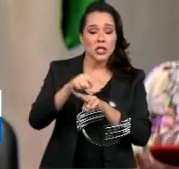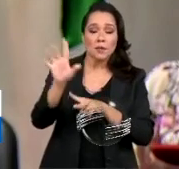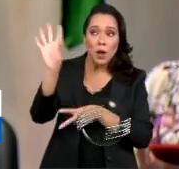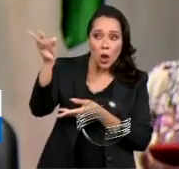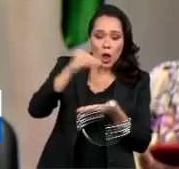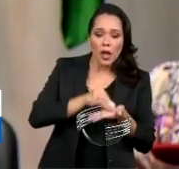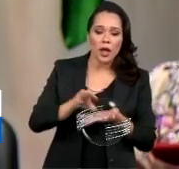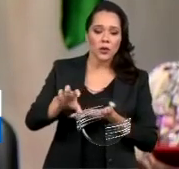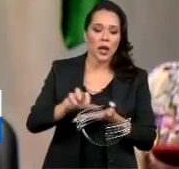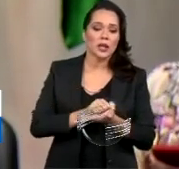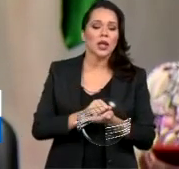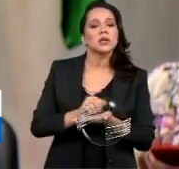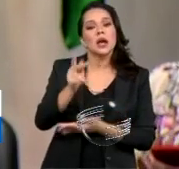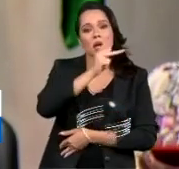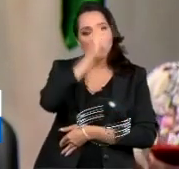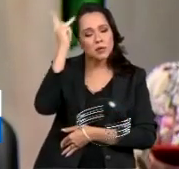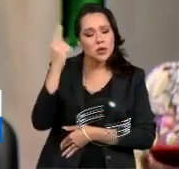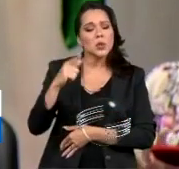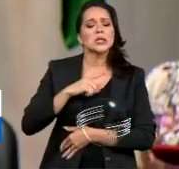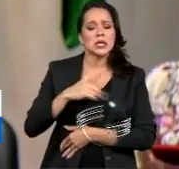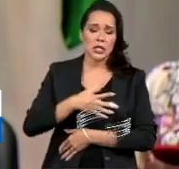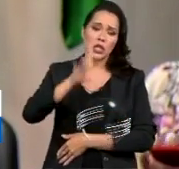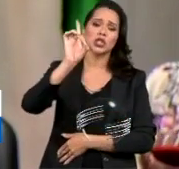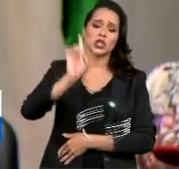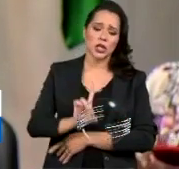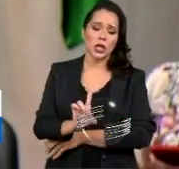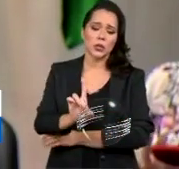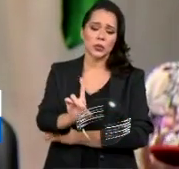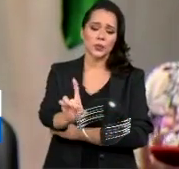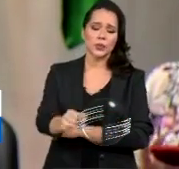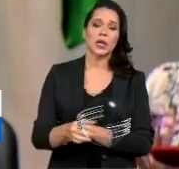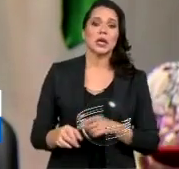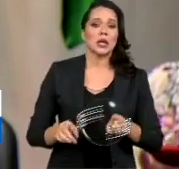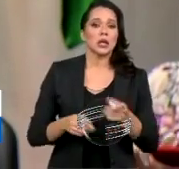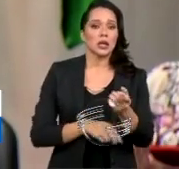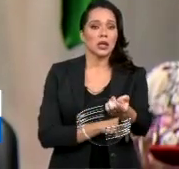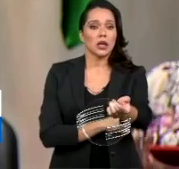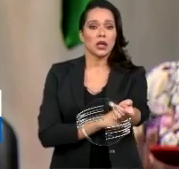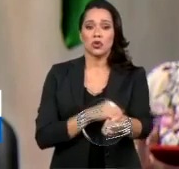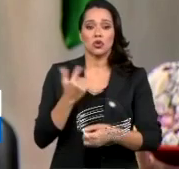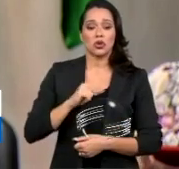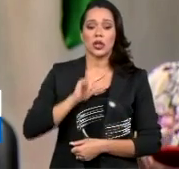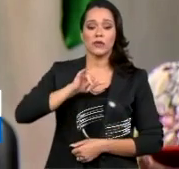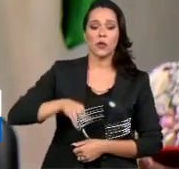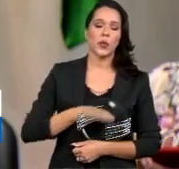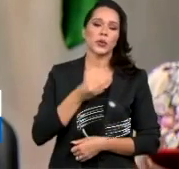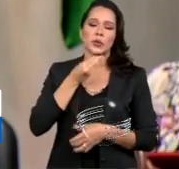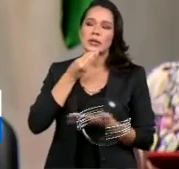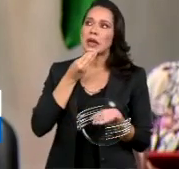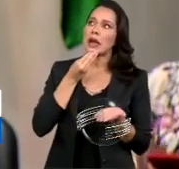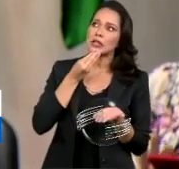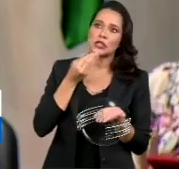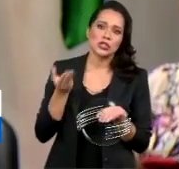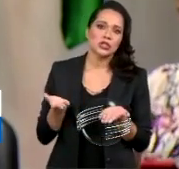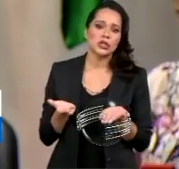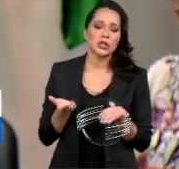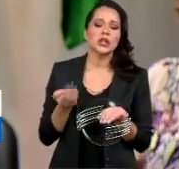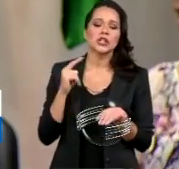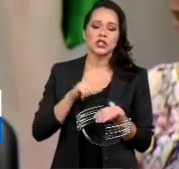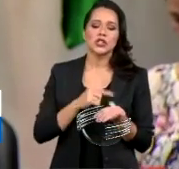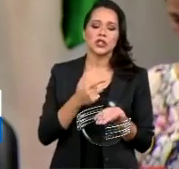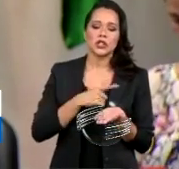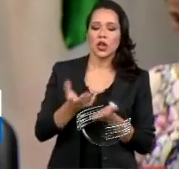o cadastro as pessoas que têm o direito e não tiveram a oportunidade